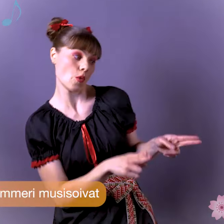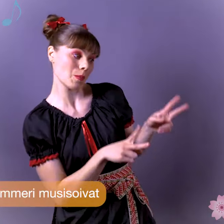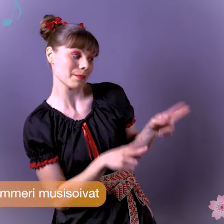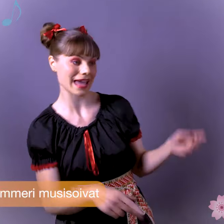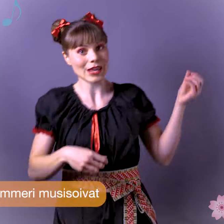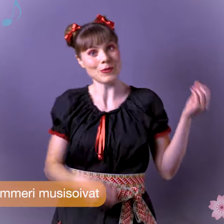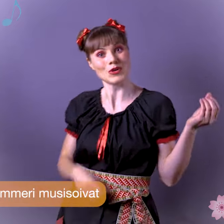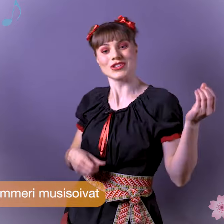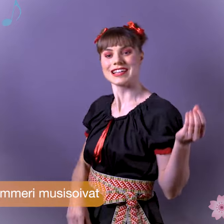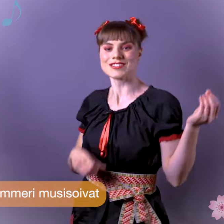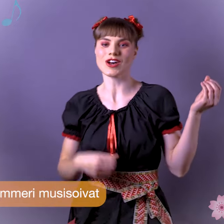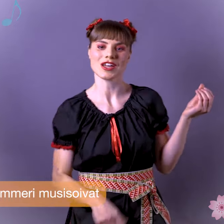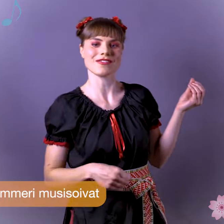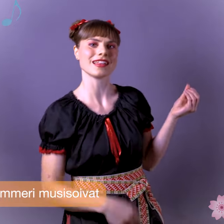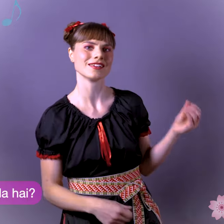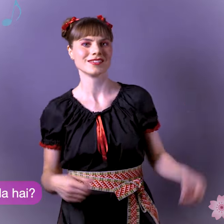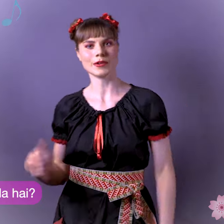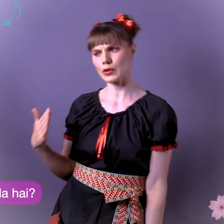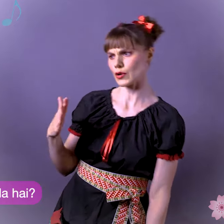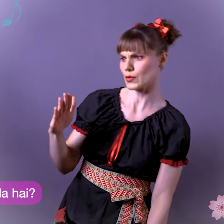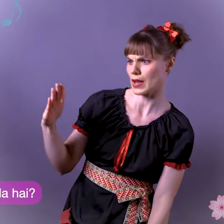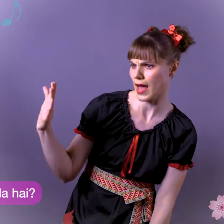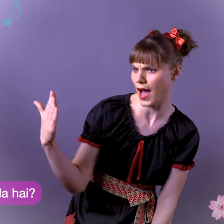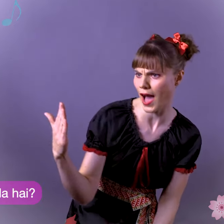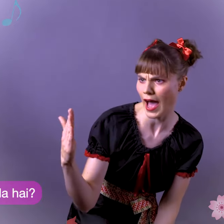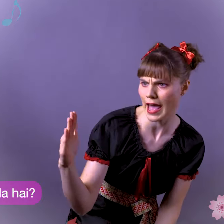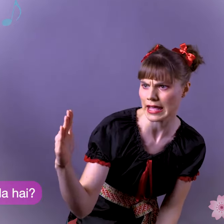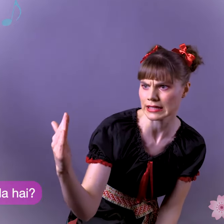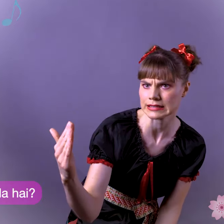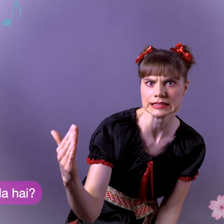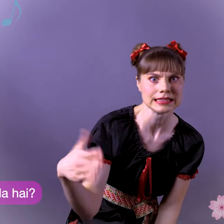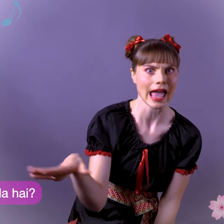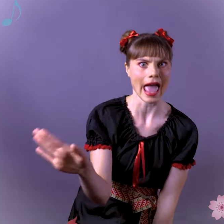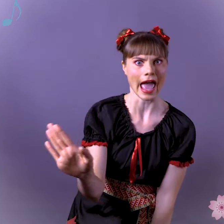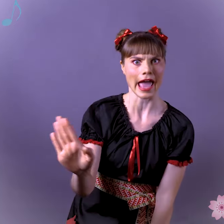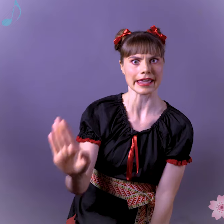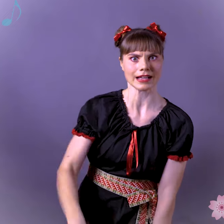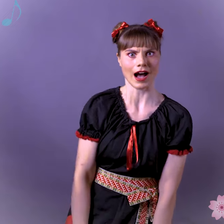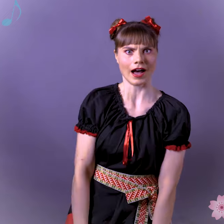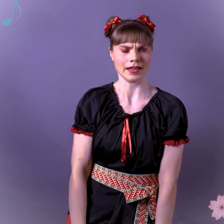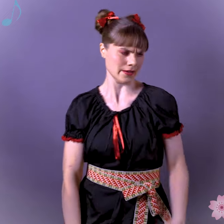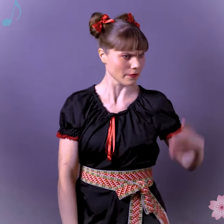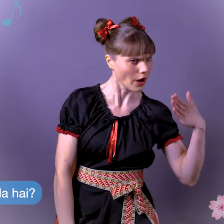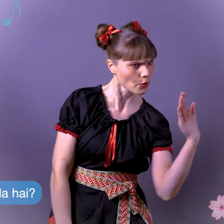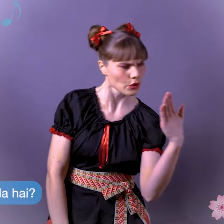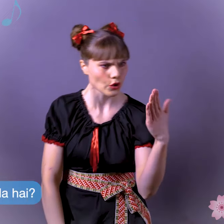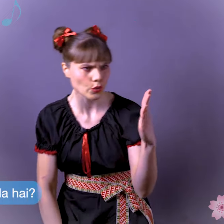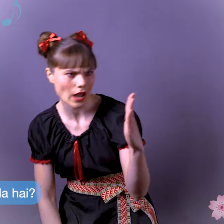Hummeri musisoivat vaan Onko tuolla hai ei kai vaan huiko tuolla